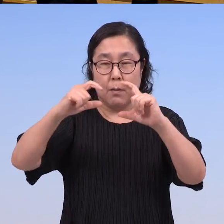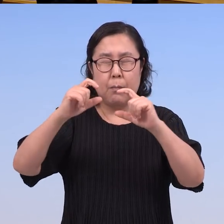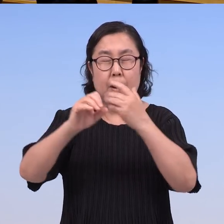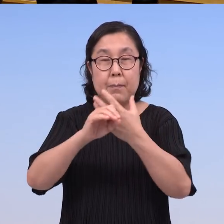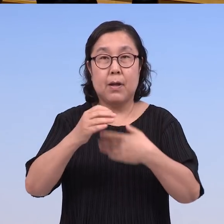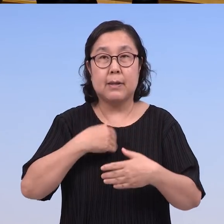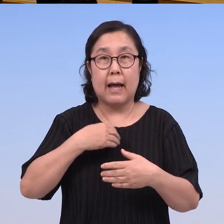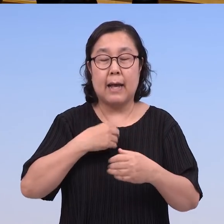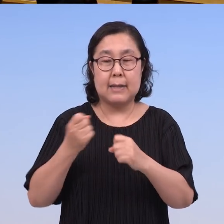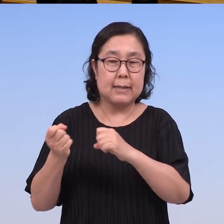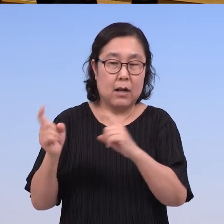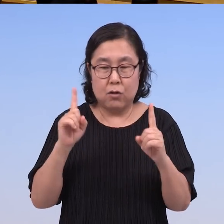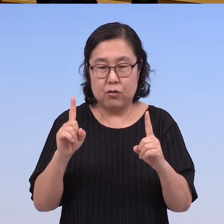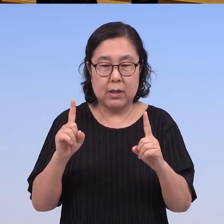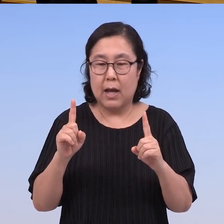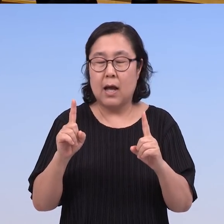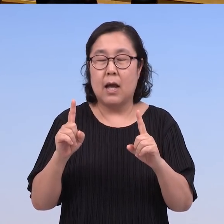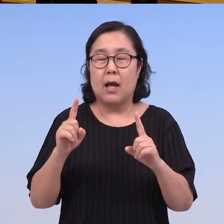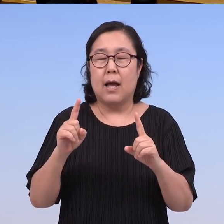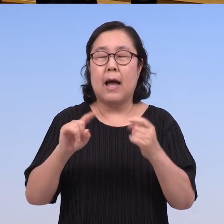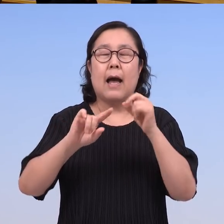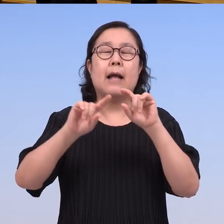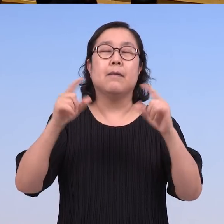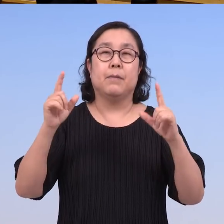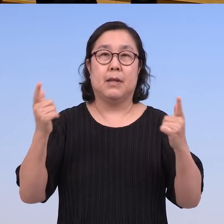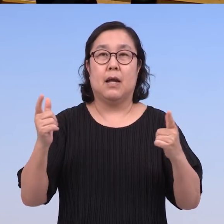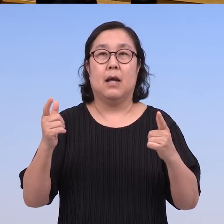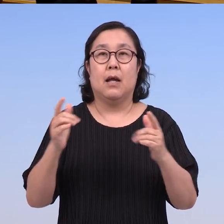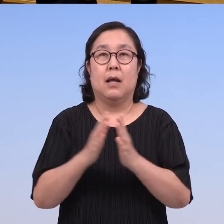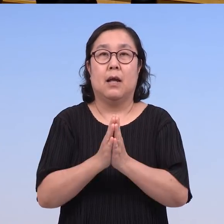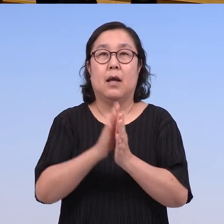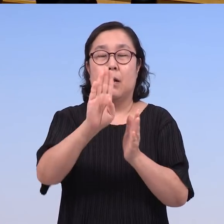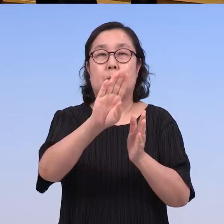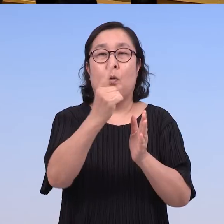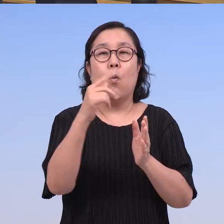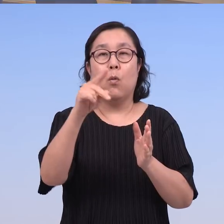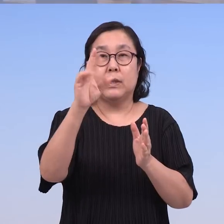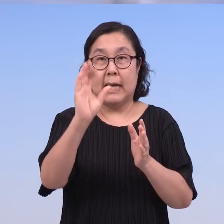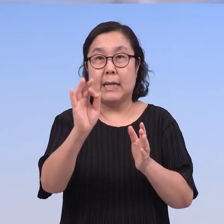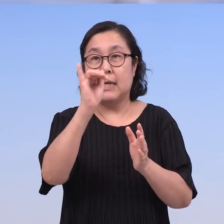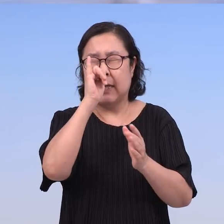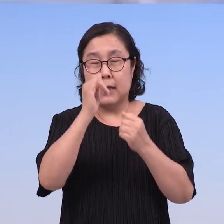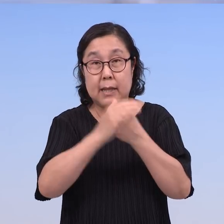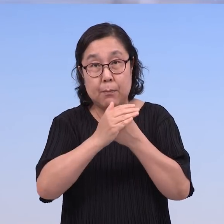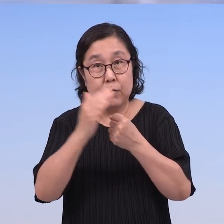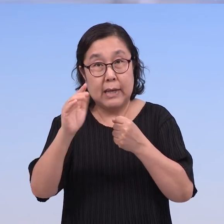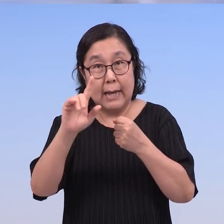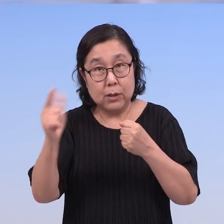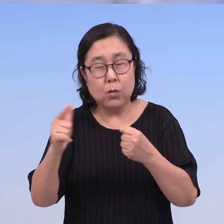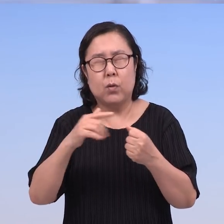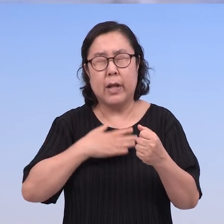나 살려준다, 이게 아니에요. 죽으면 죽으리라.